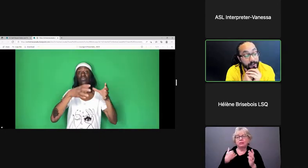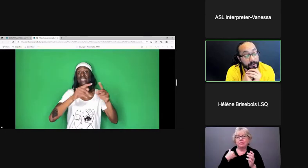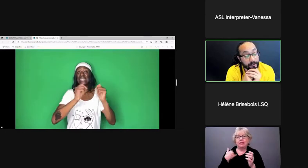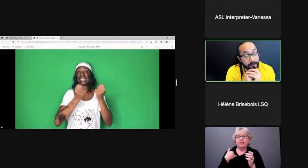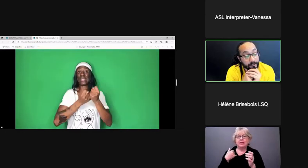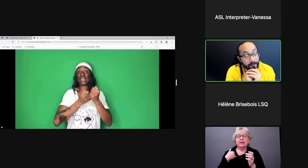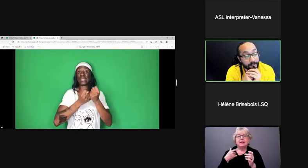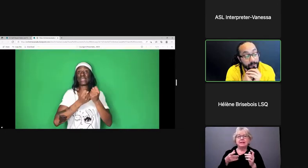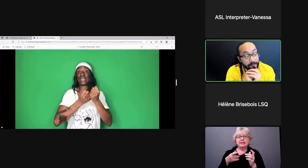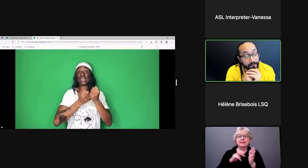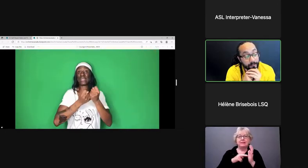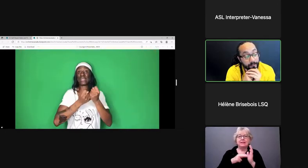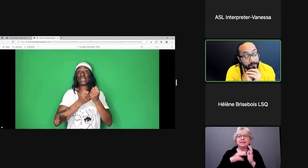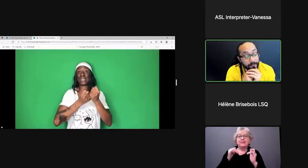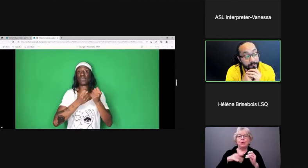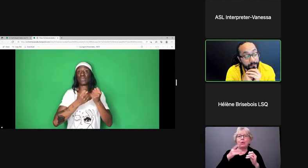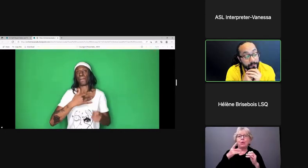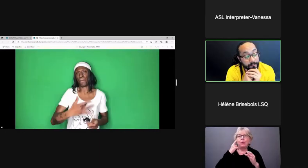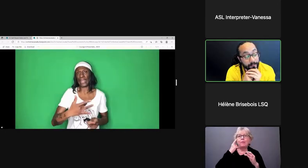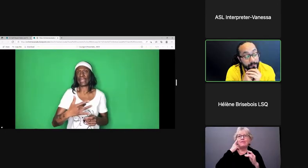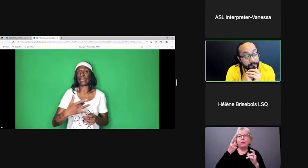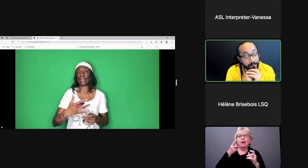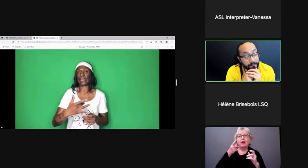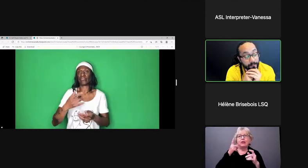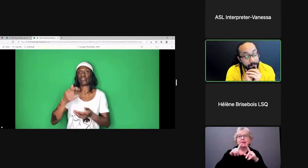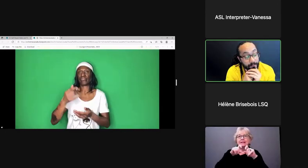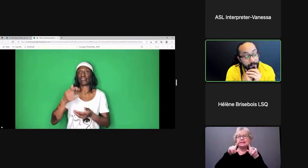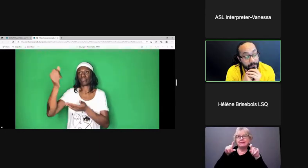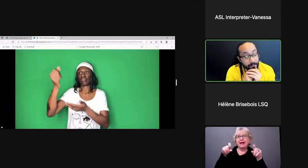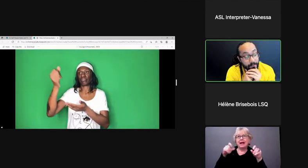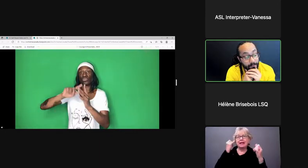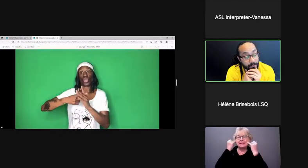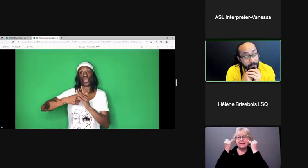implique plusieurs scénarios et donc plusieurs formes d'analyse.